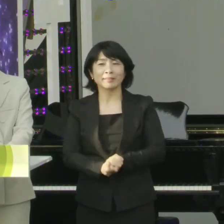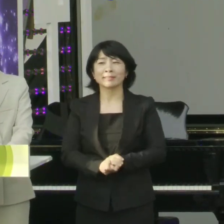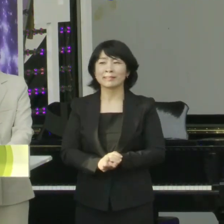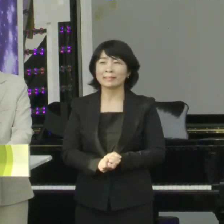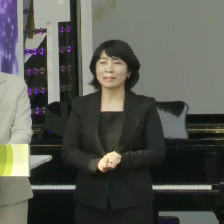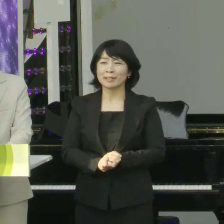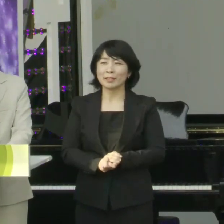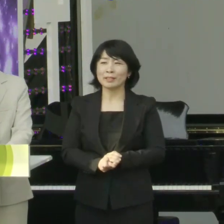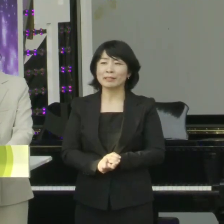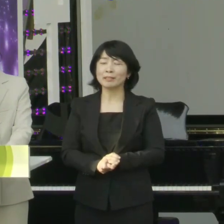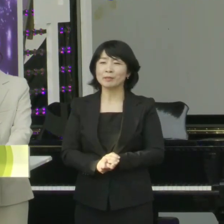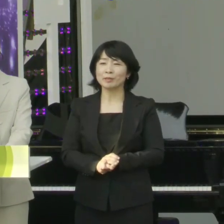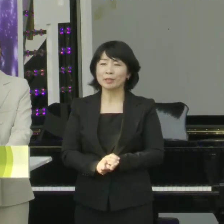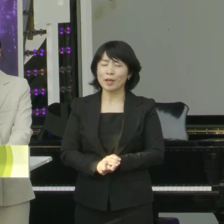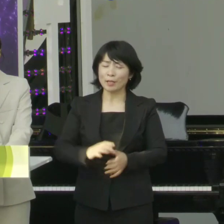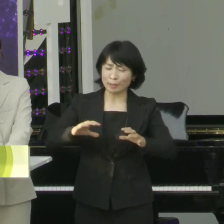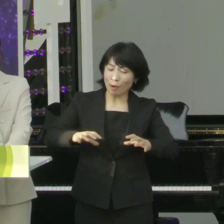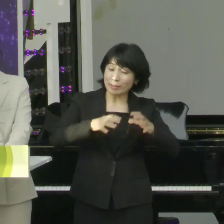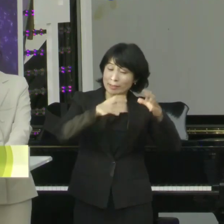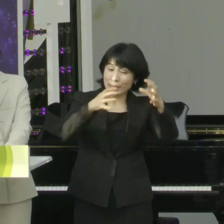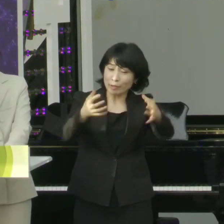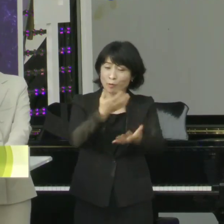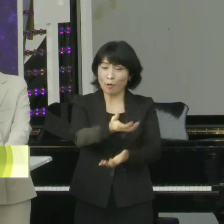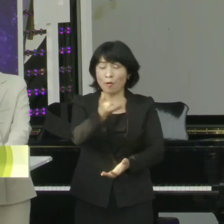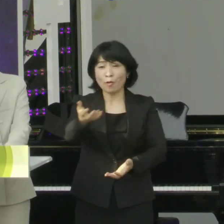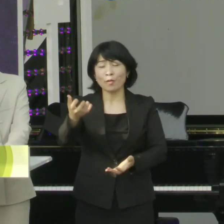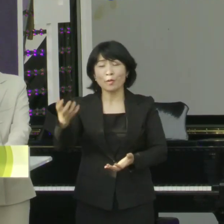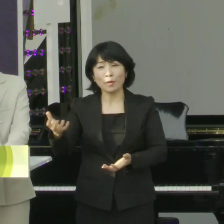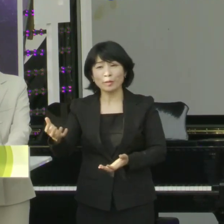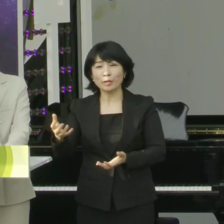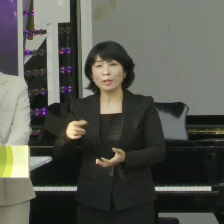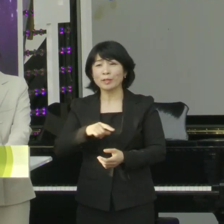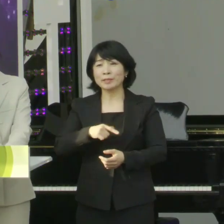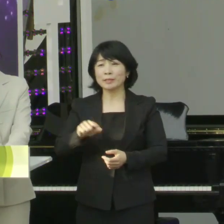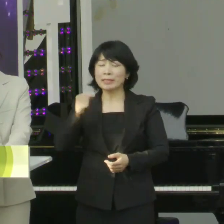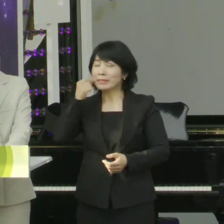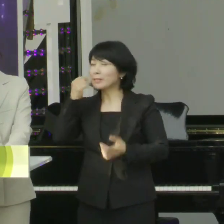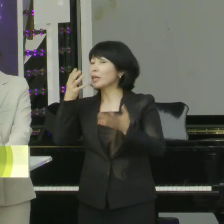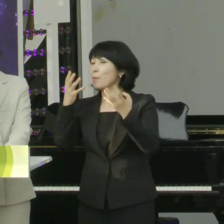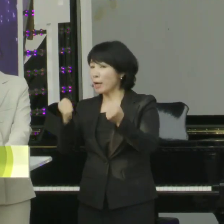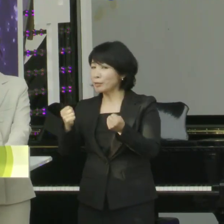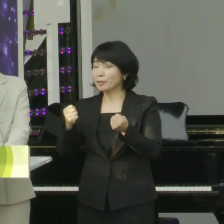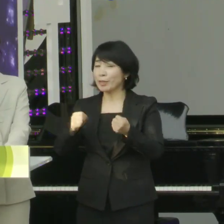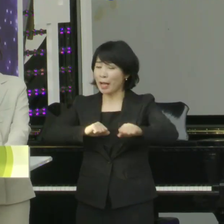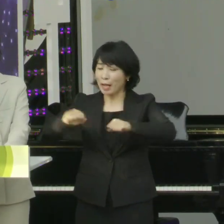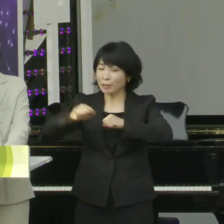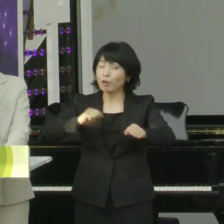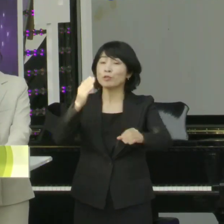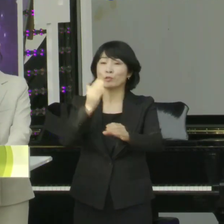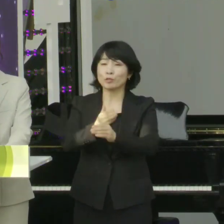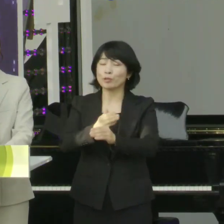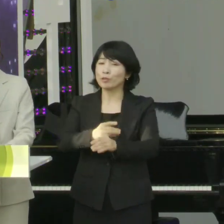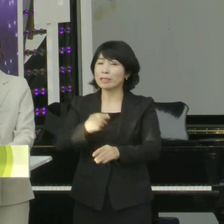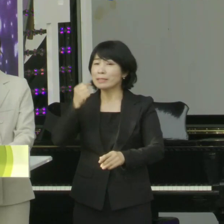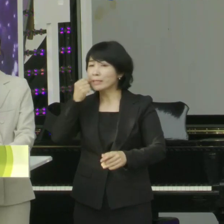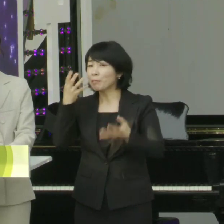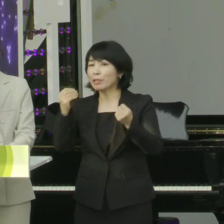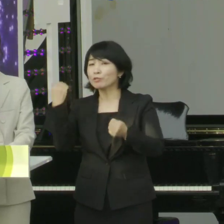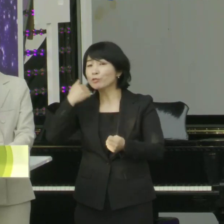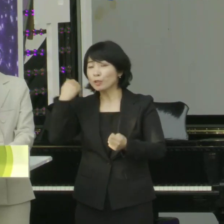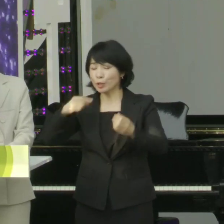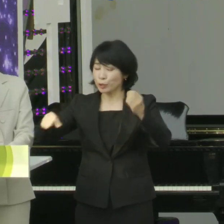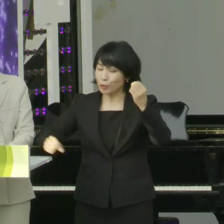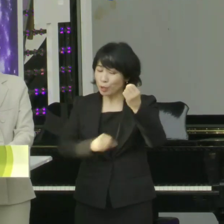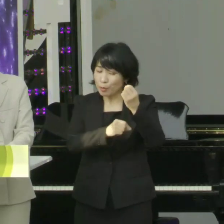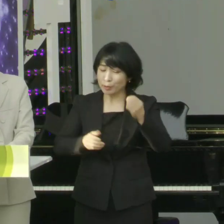챔버 오케스트라 등 전 세계를 무대로 세계 유수의 오케스트라와 협연하고 계시는 너무나 유명하신 분이죠,